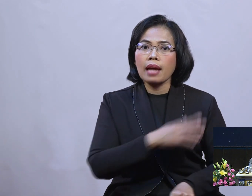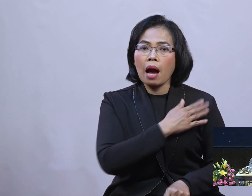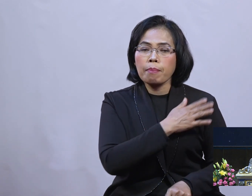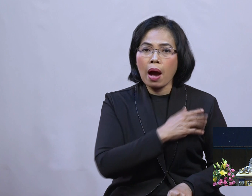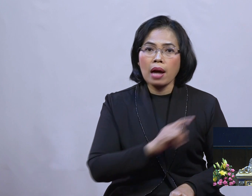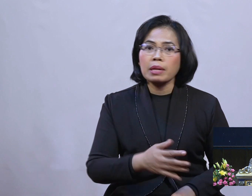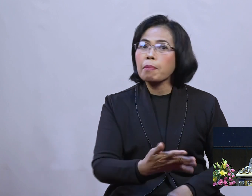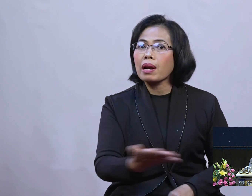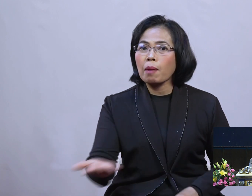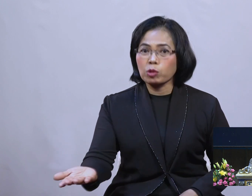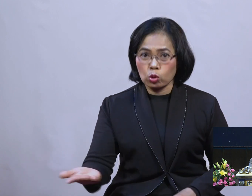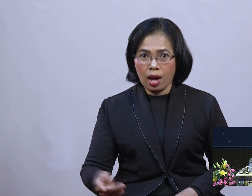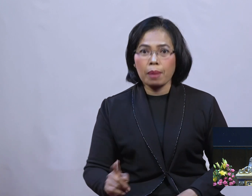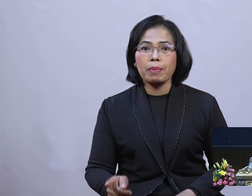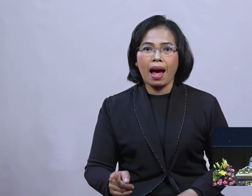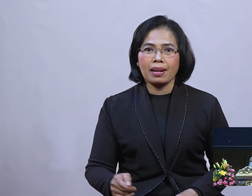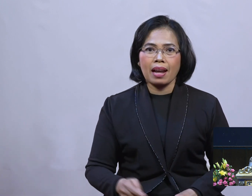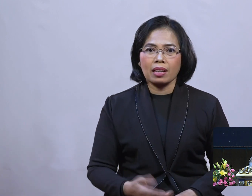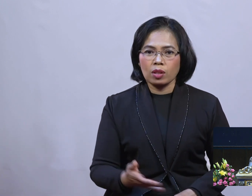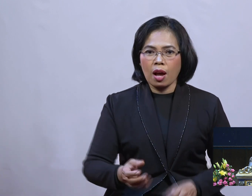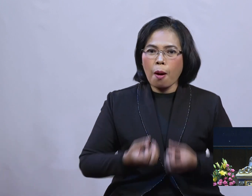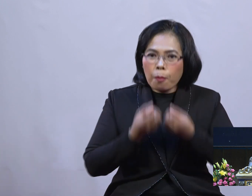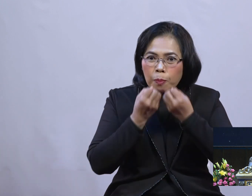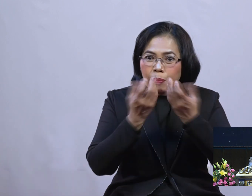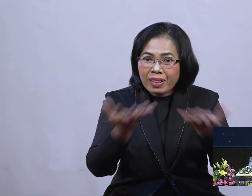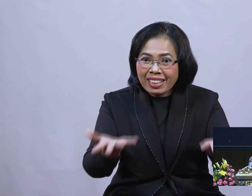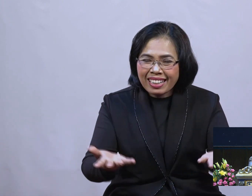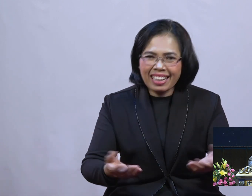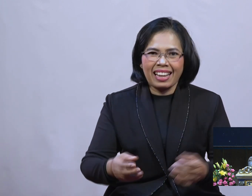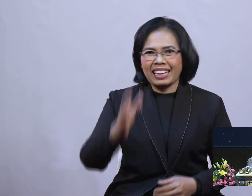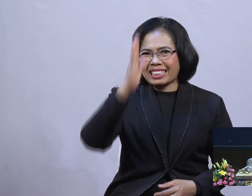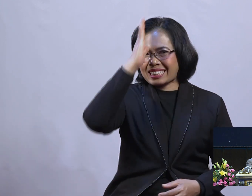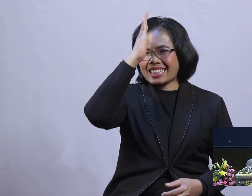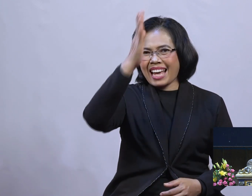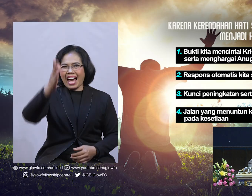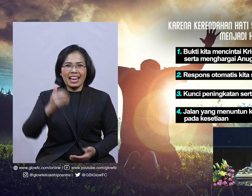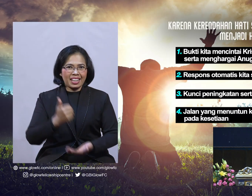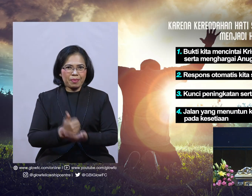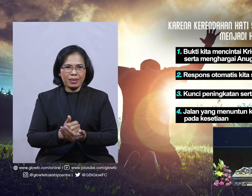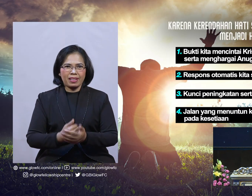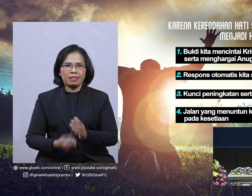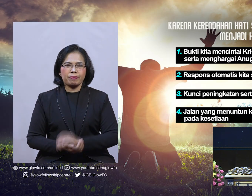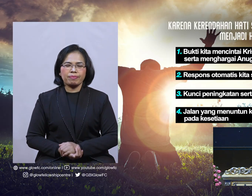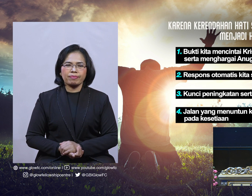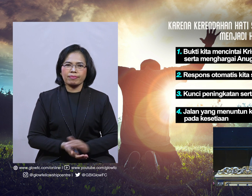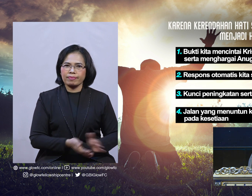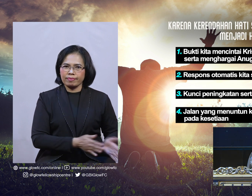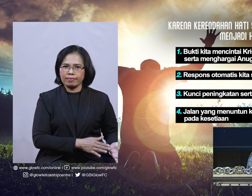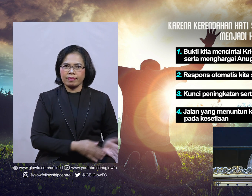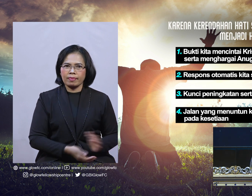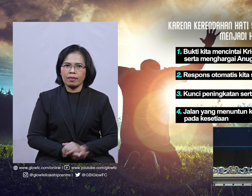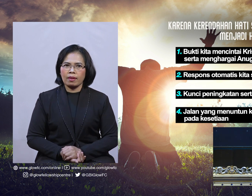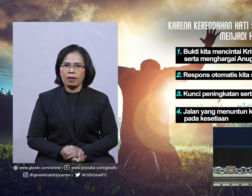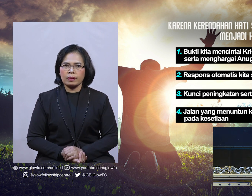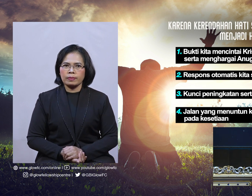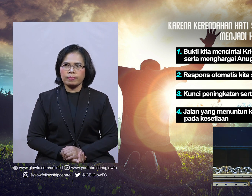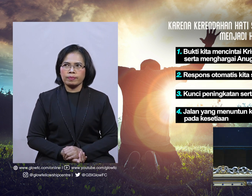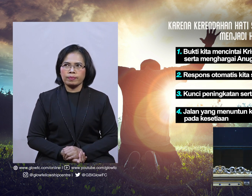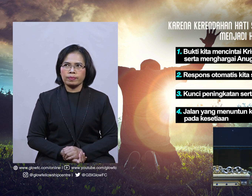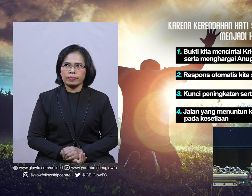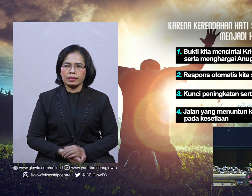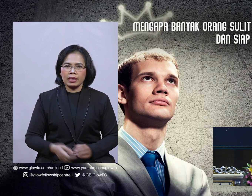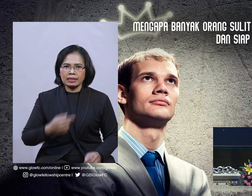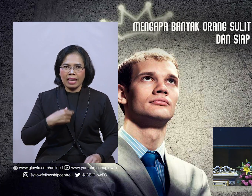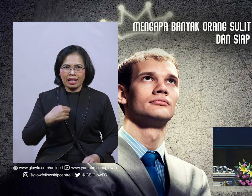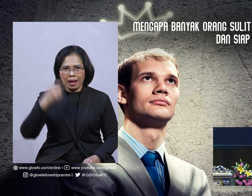dimanapun dia berada dia menaburkan kesetiaan yang sejak katakan Amin selanjutnya Hai saya